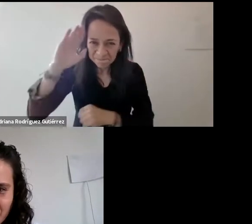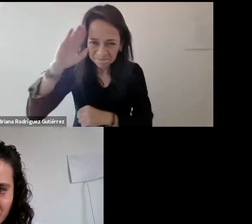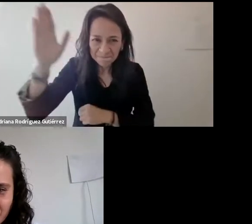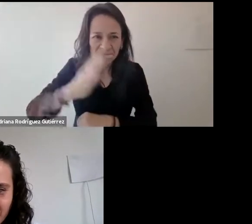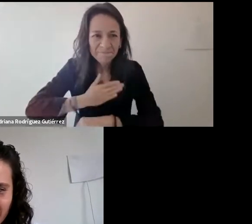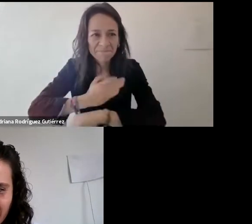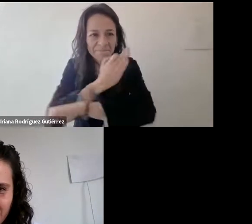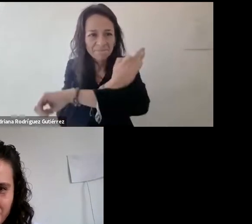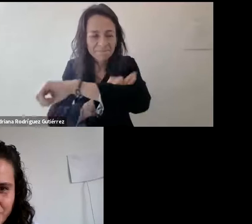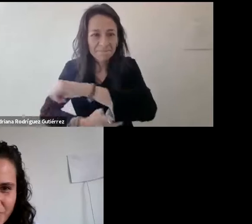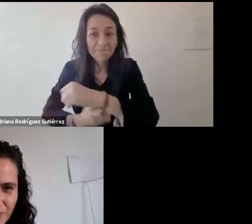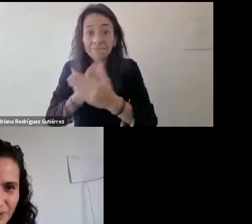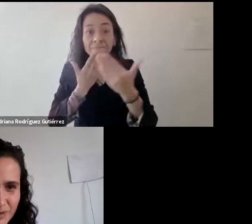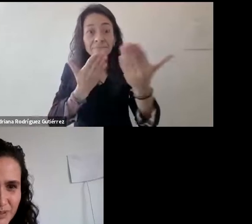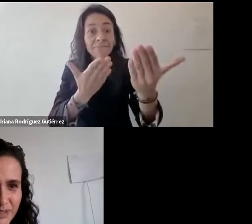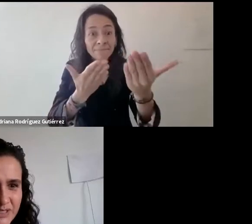Bienvenidos.